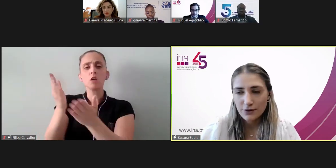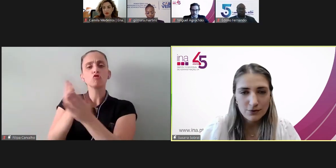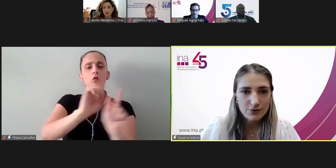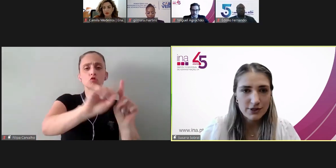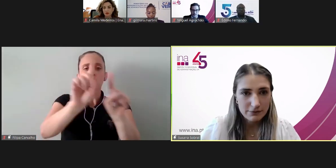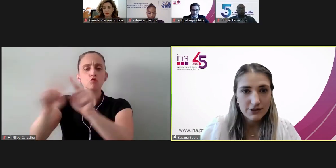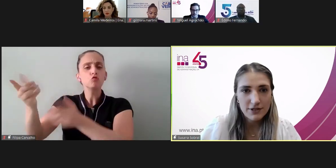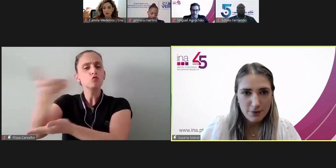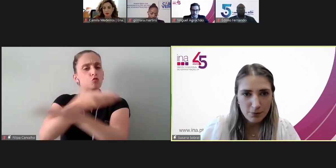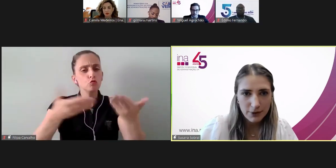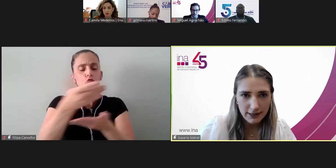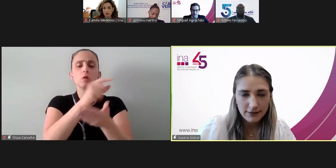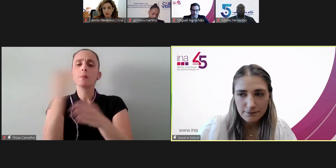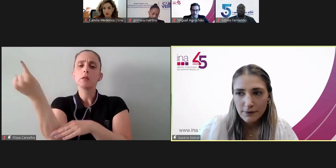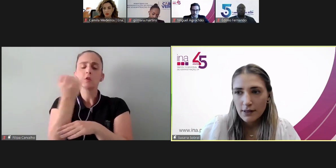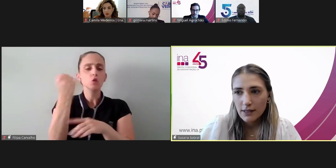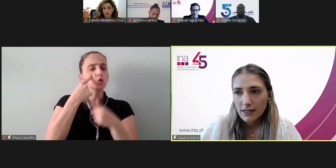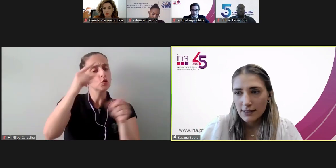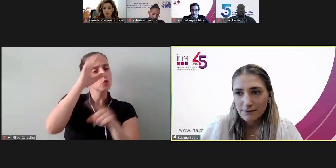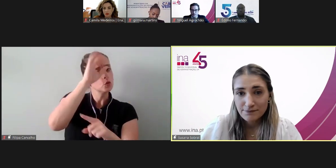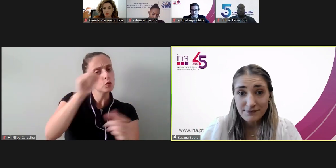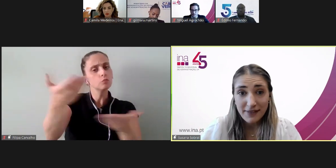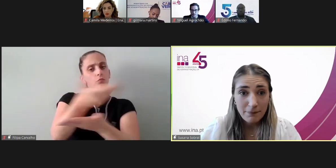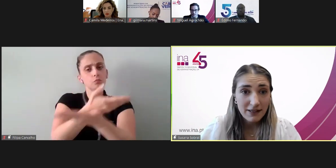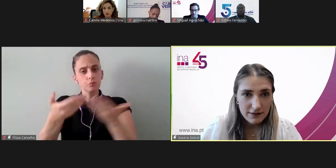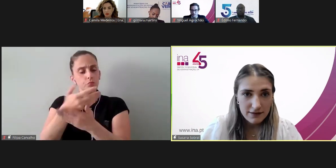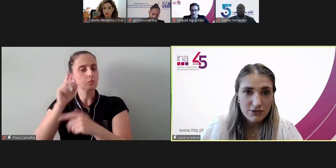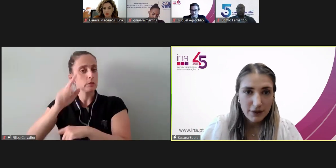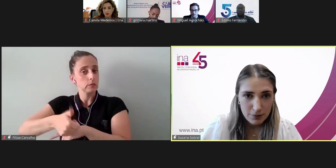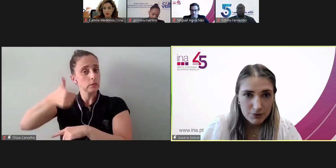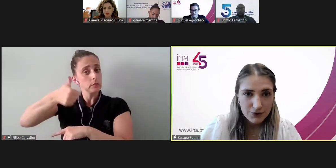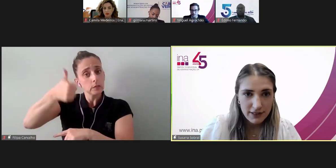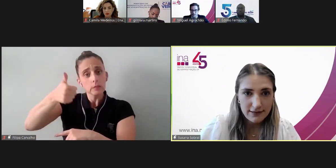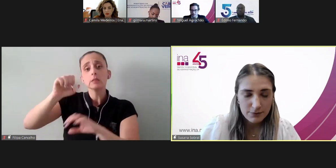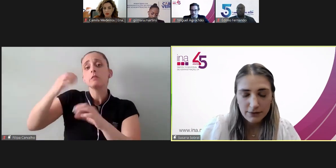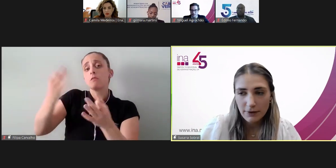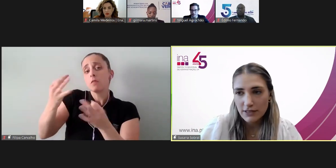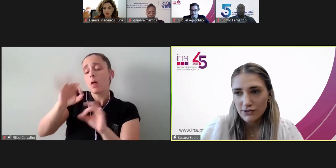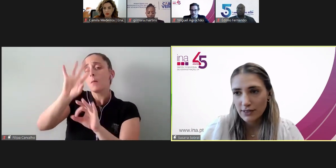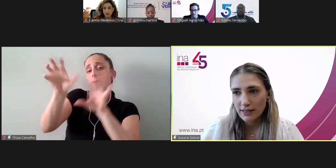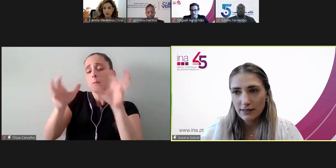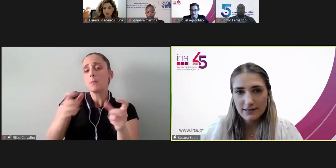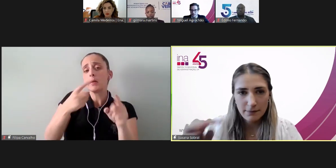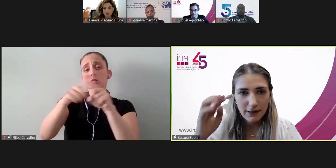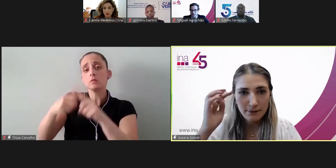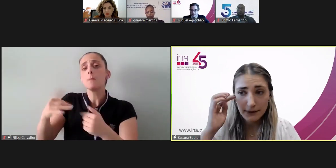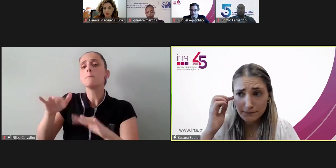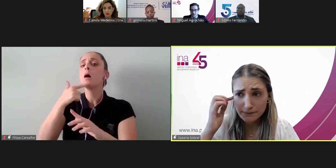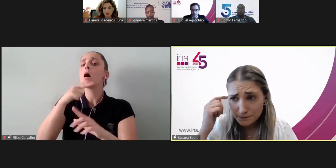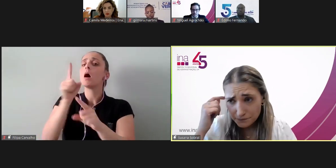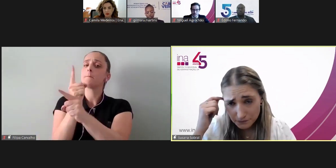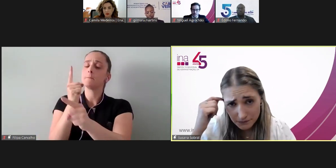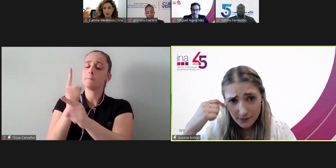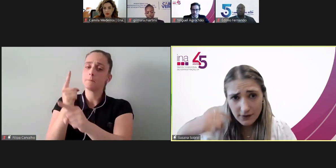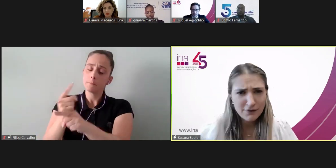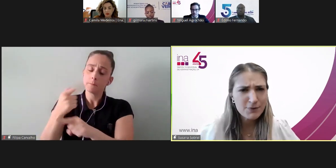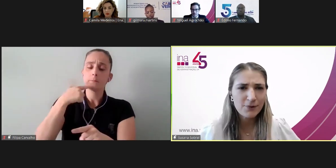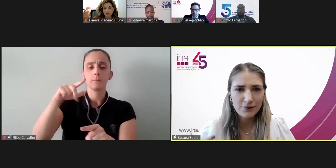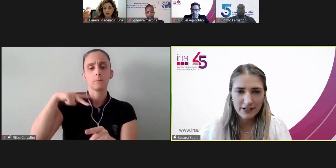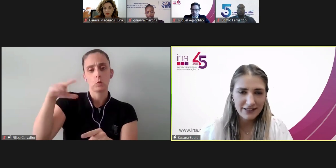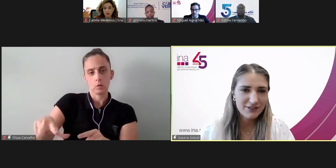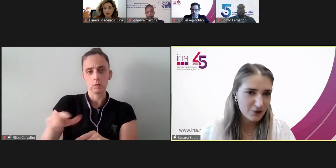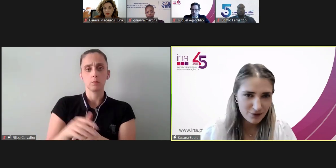e institutos de administração pública, em países de língua portuguesa, portanto, países da CPLP.